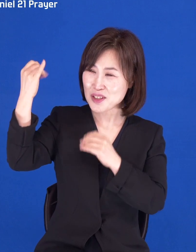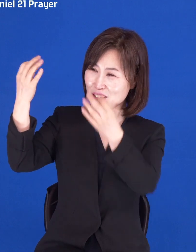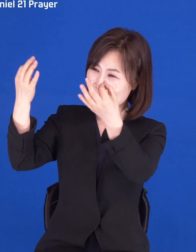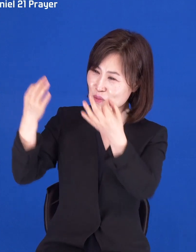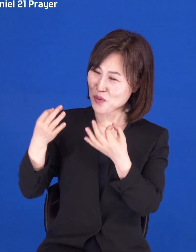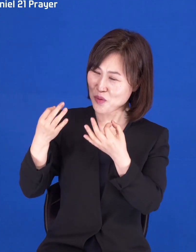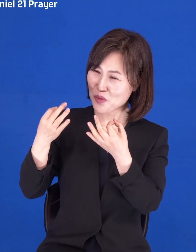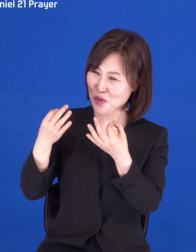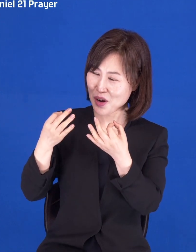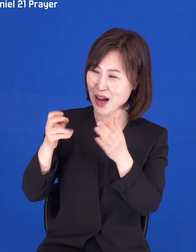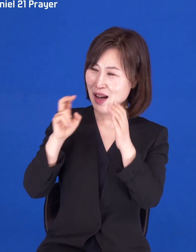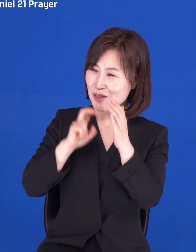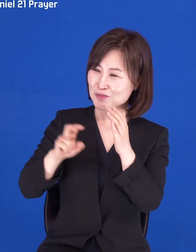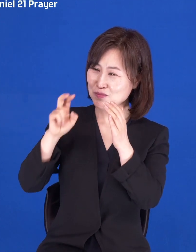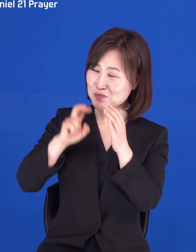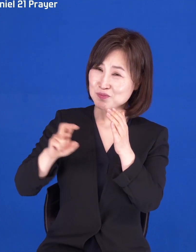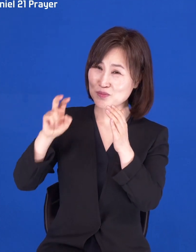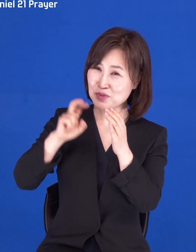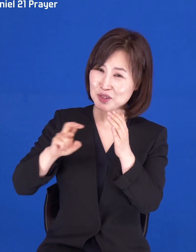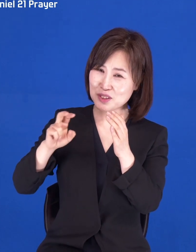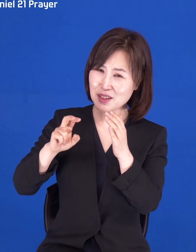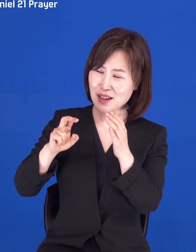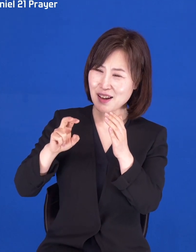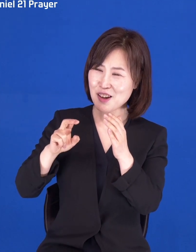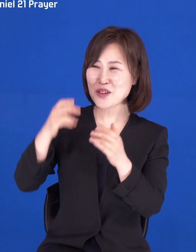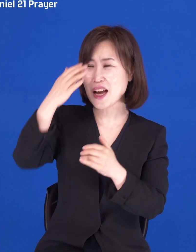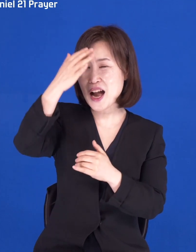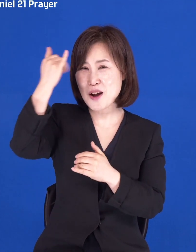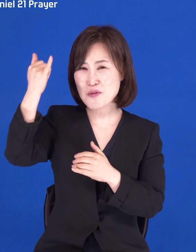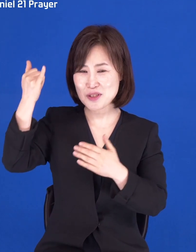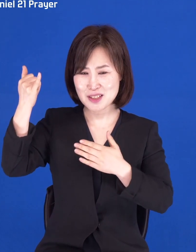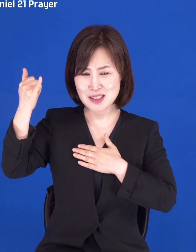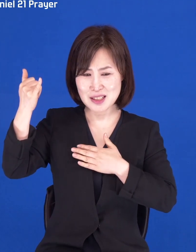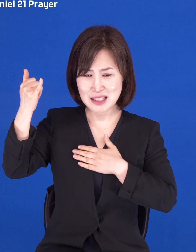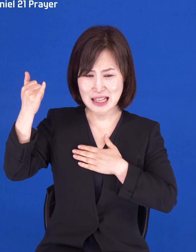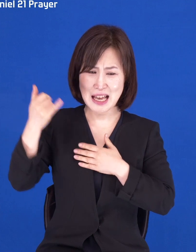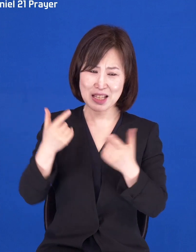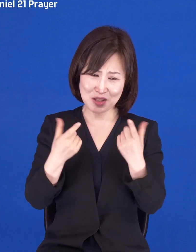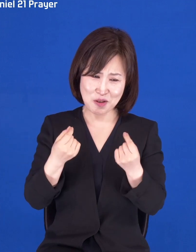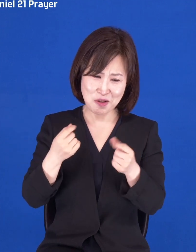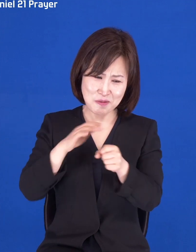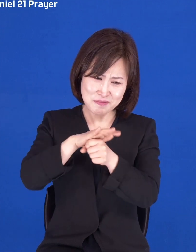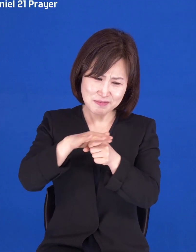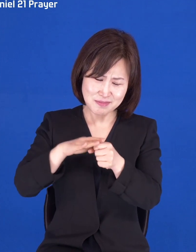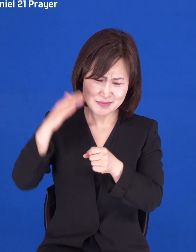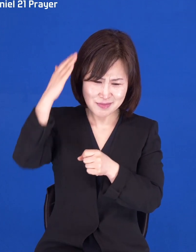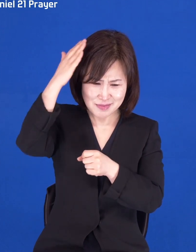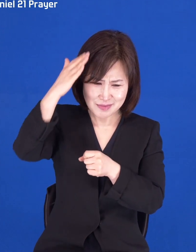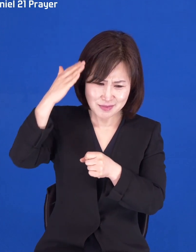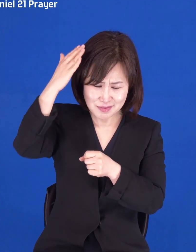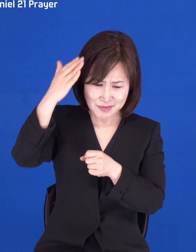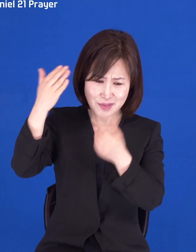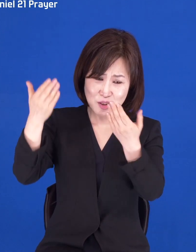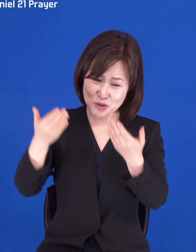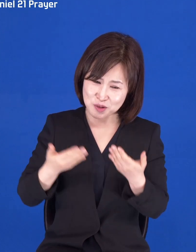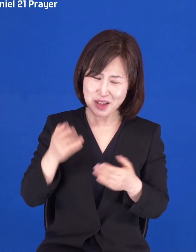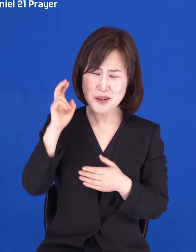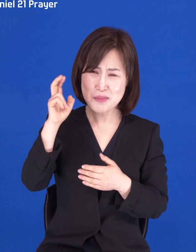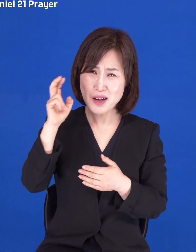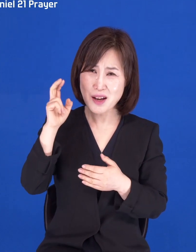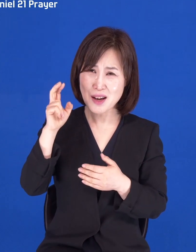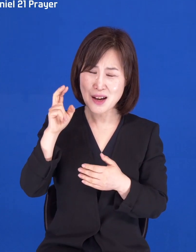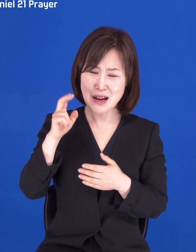제잘제잘리 찬송가를 따라 부를 때 우리 할머니도 이런 마음이셨을까 이런 생각 들면서